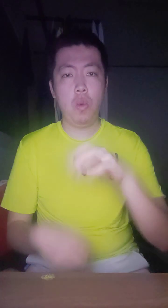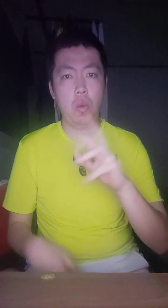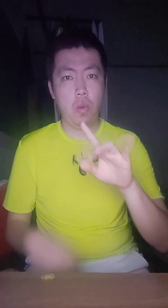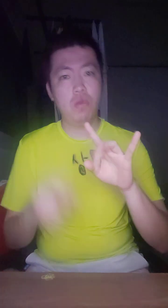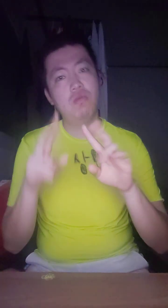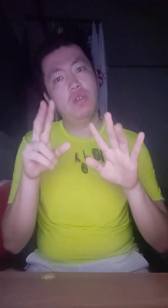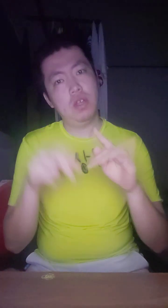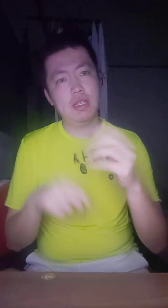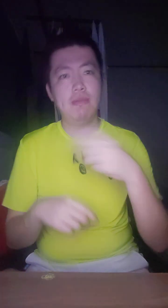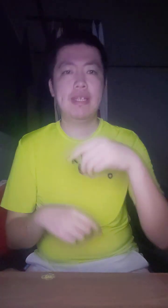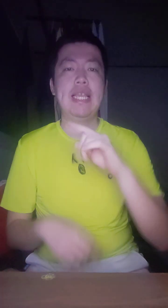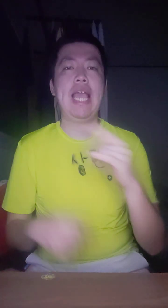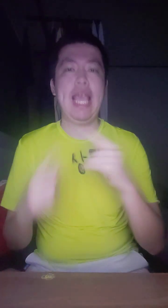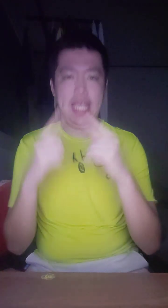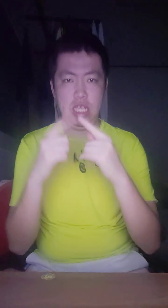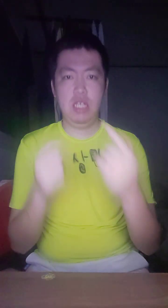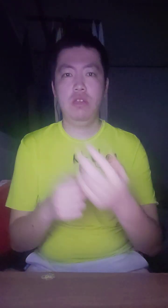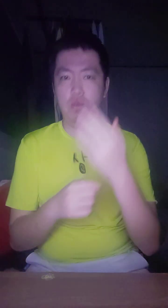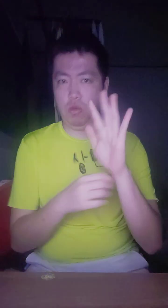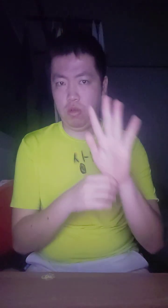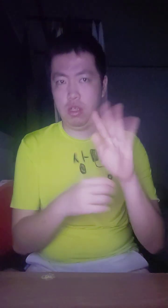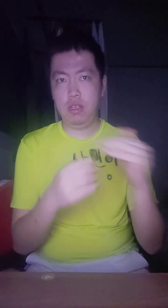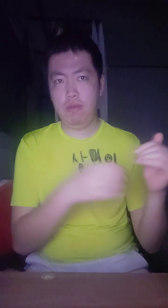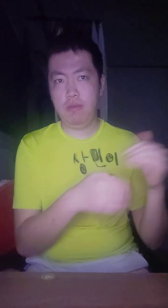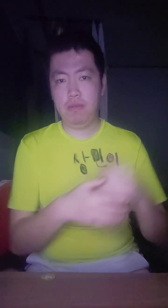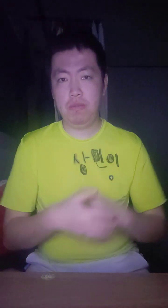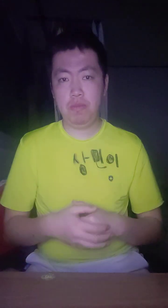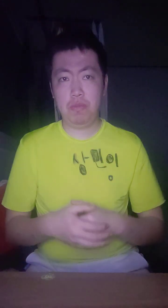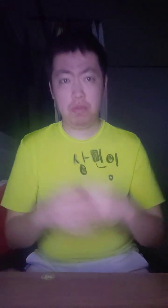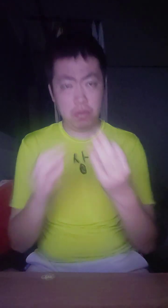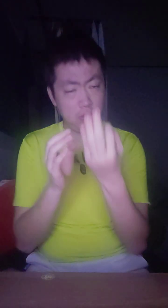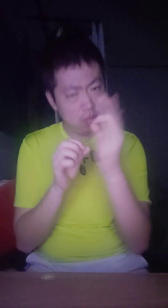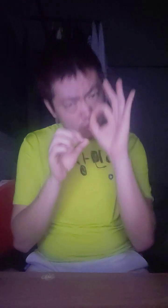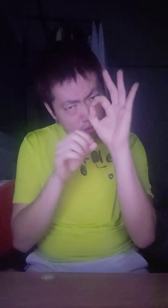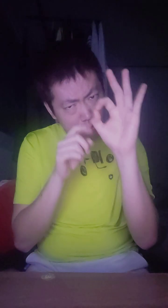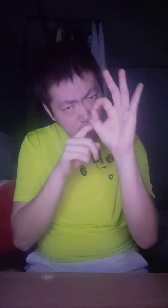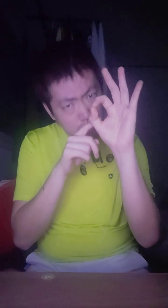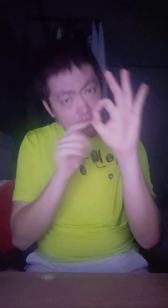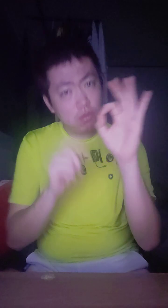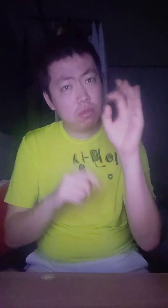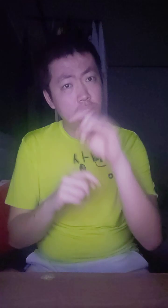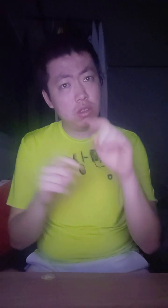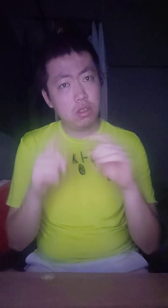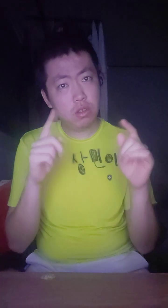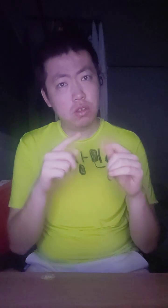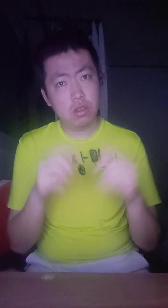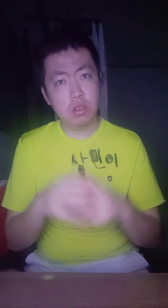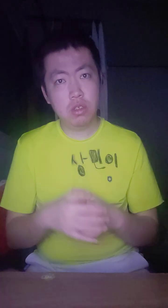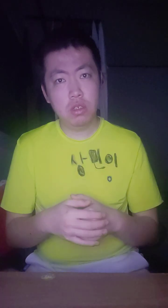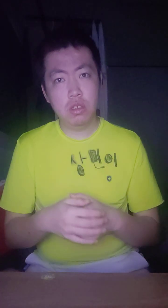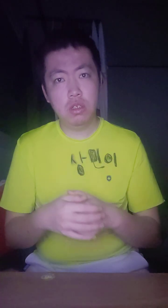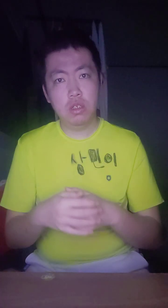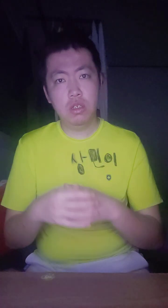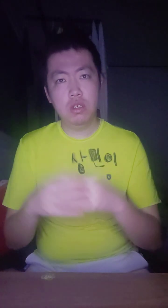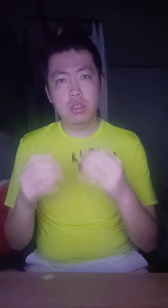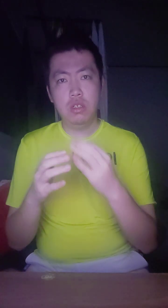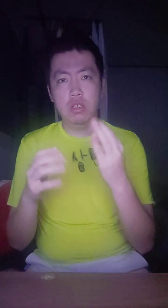28살 남성 A씨로 드러났습니다. 구멍 뚫린 종이 상자에 휴대전화를 넣어두고 영상을 녹화하는